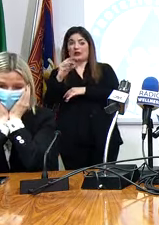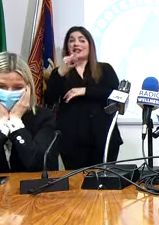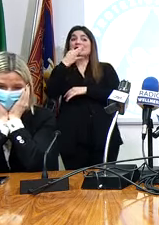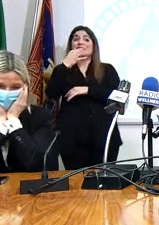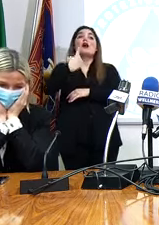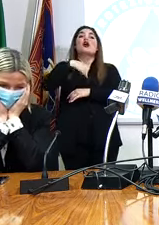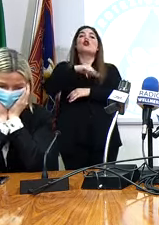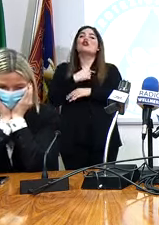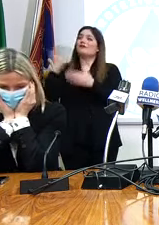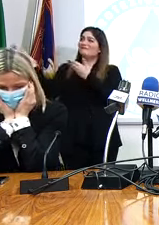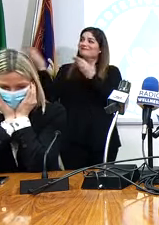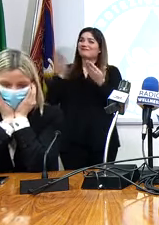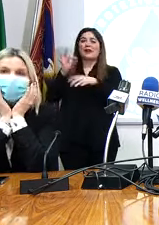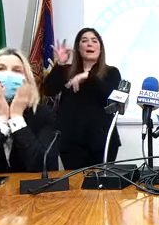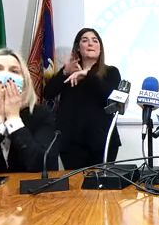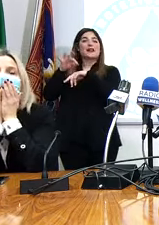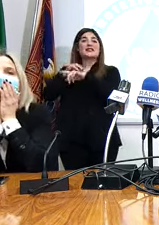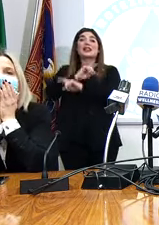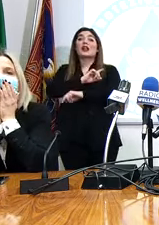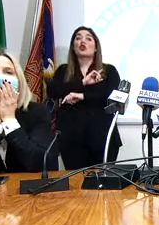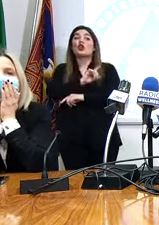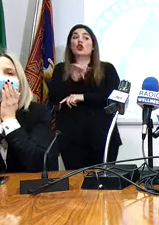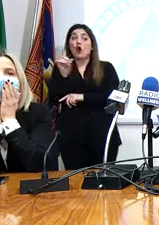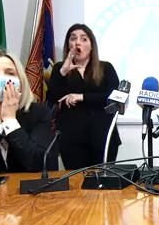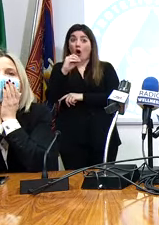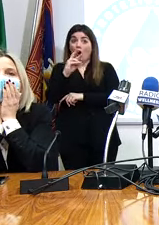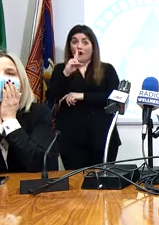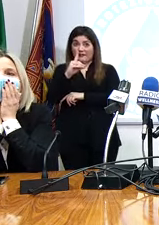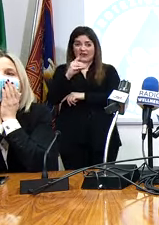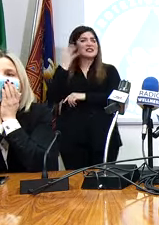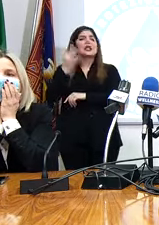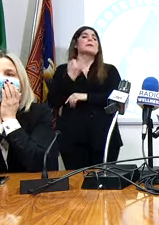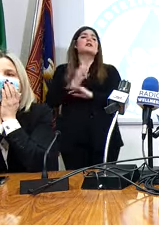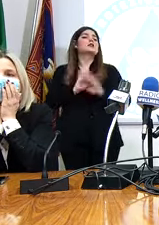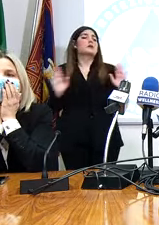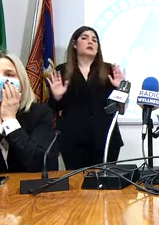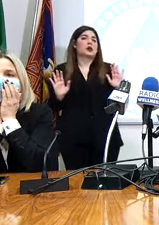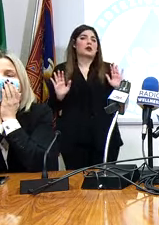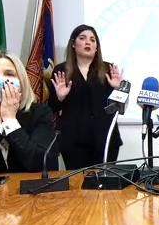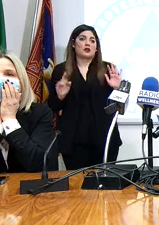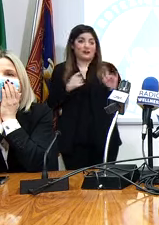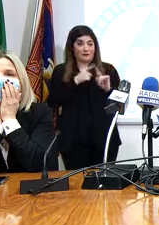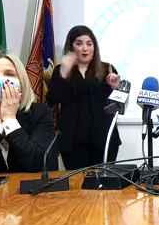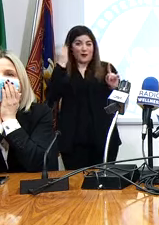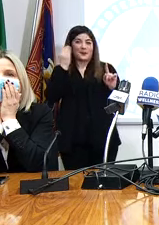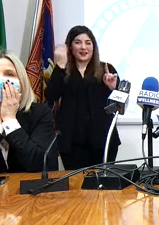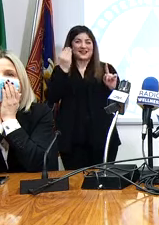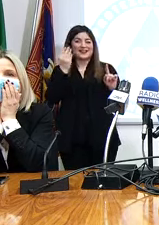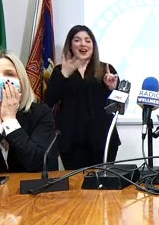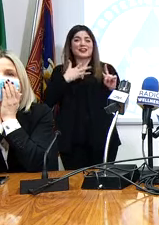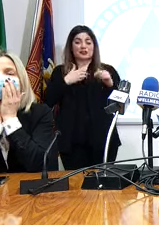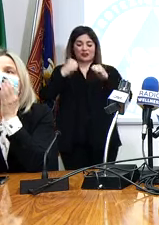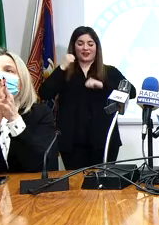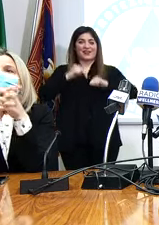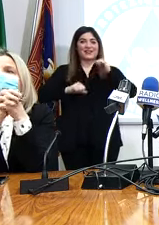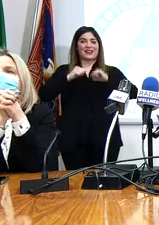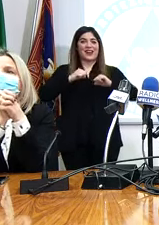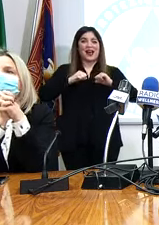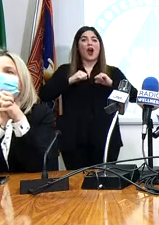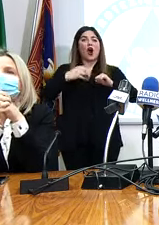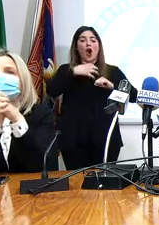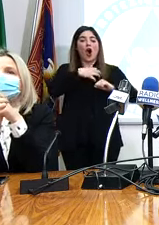carico pazienti non Covid in maniera costante. Considerate anche sul fronte dei trapianti che si è chiuso bene nel 2020. Sul